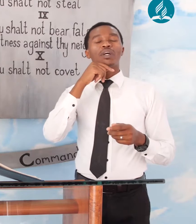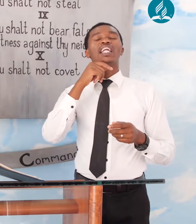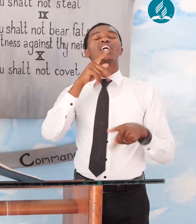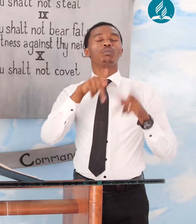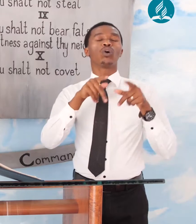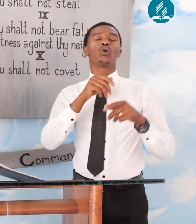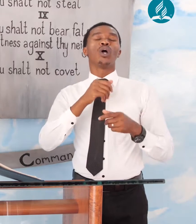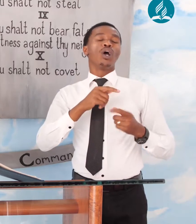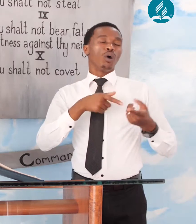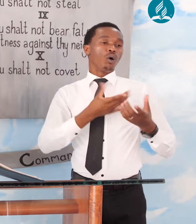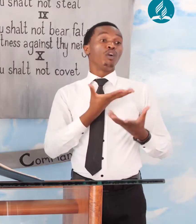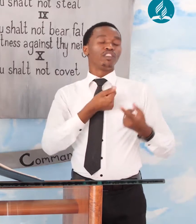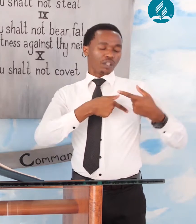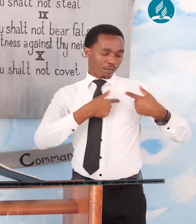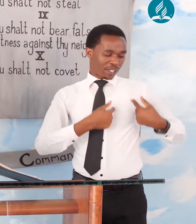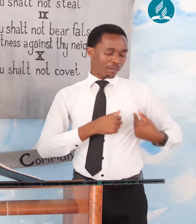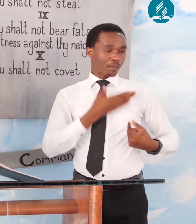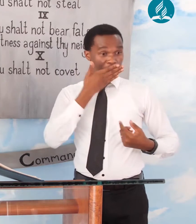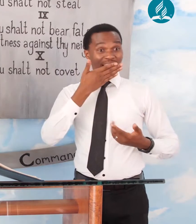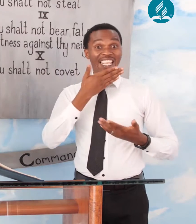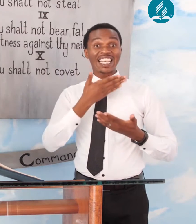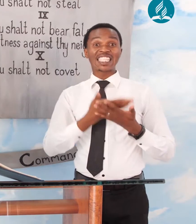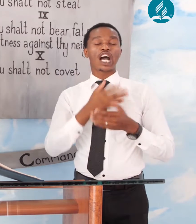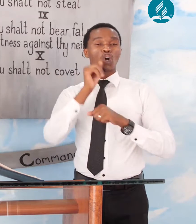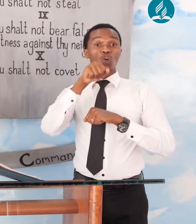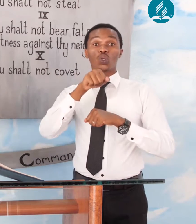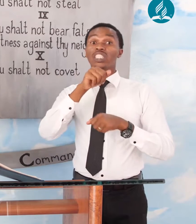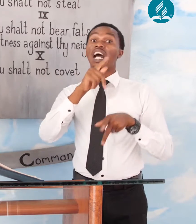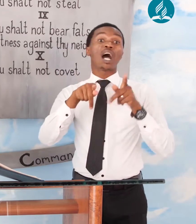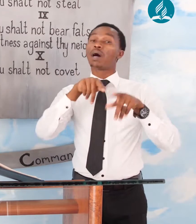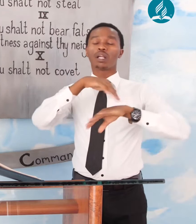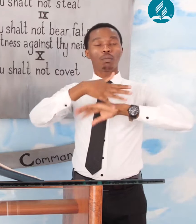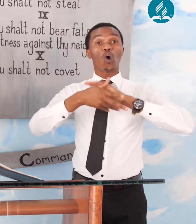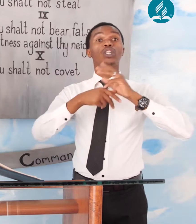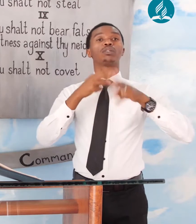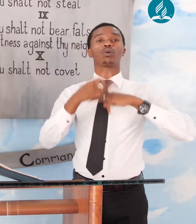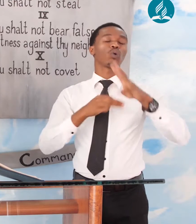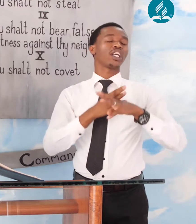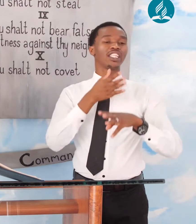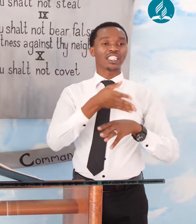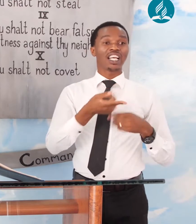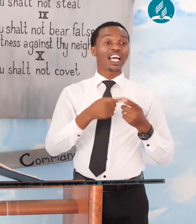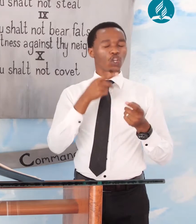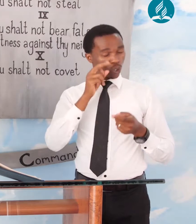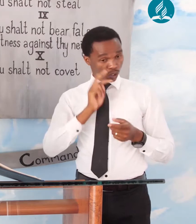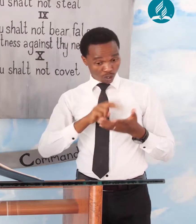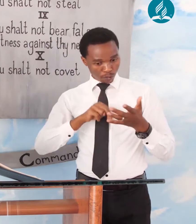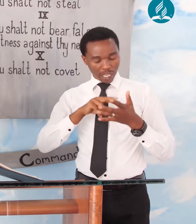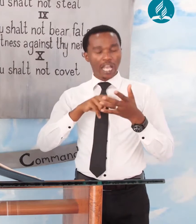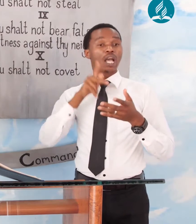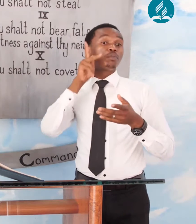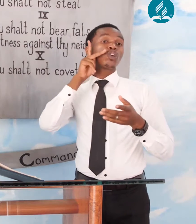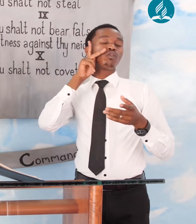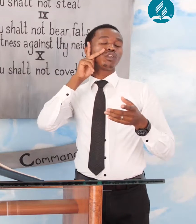bose babayeho ku isi ariko turebye mu zindi ndimi z'amahanga cyane cyane nk'icyongereza n'igifaransa bavuga